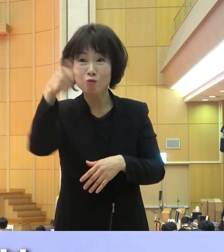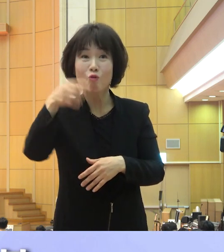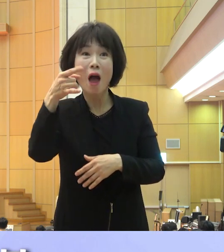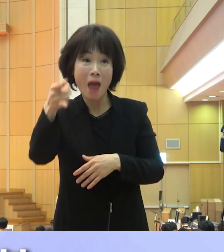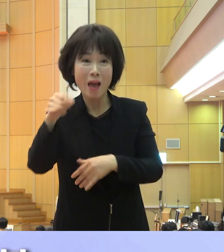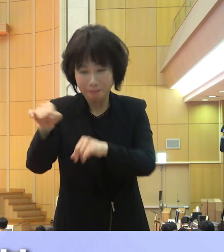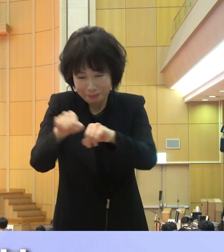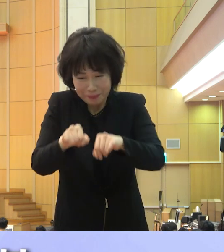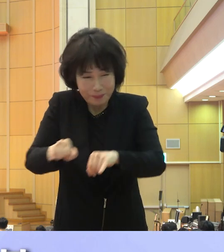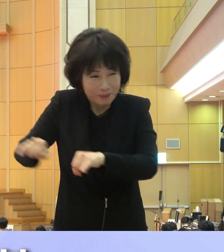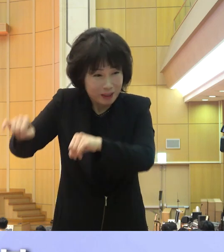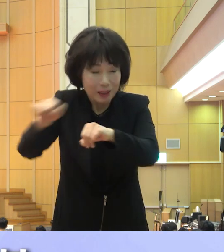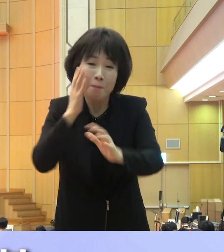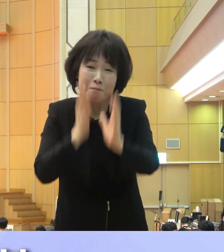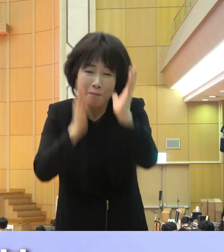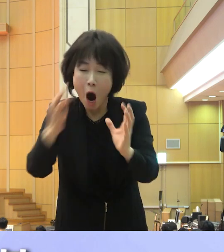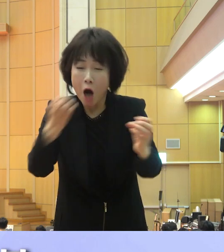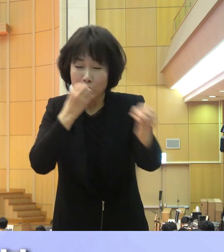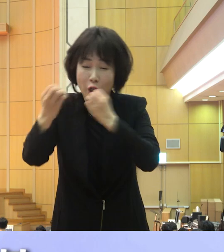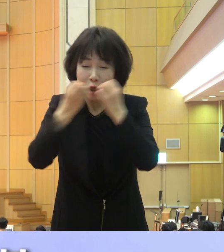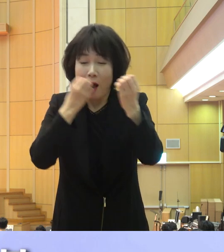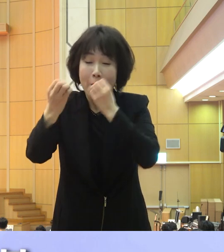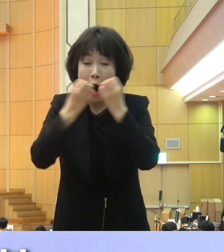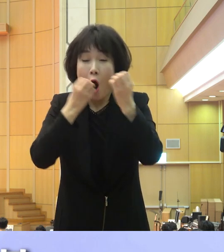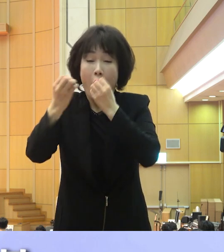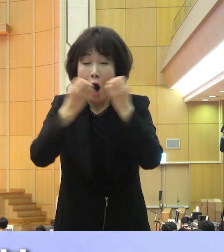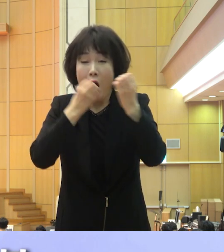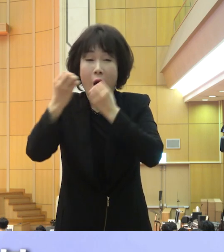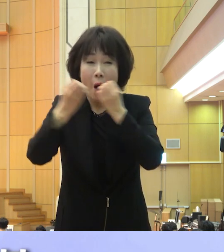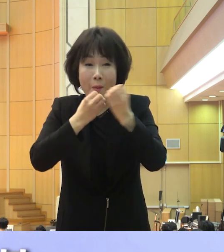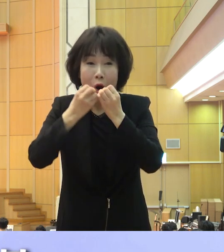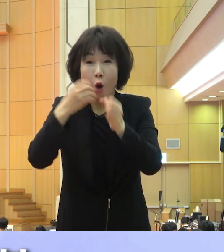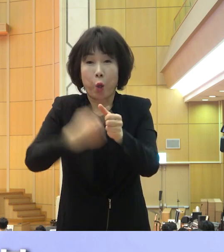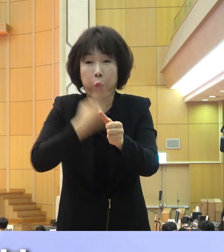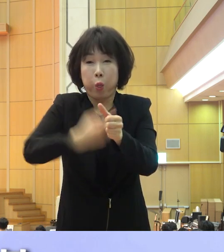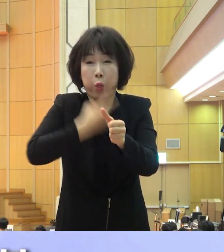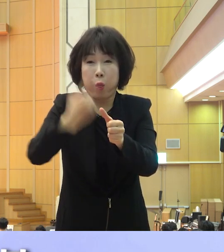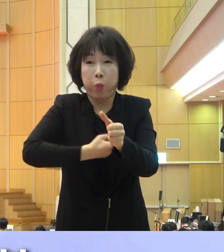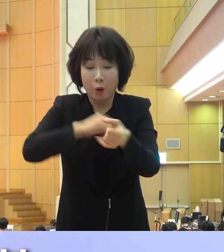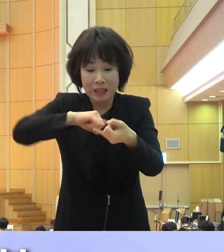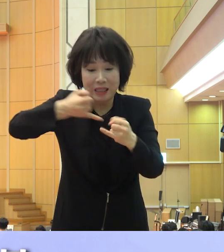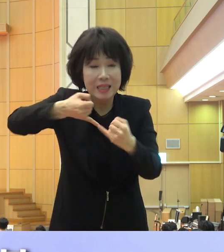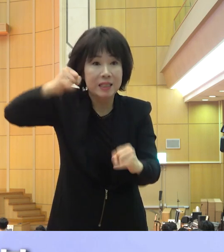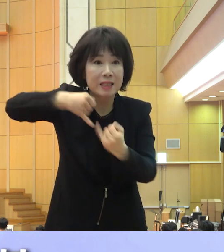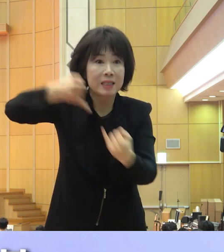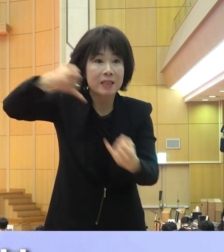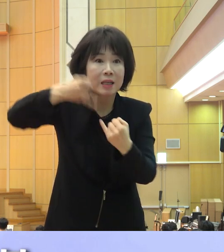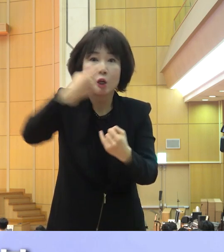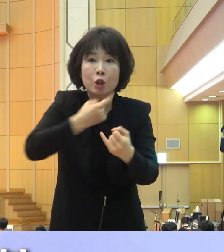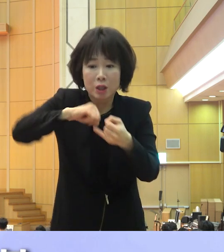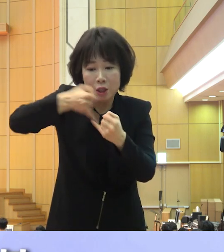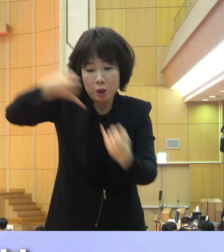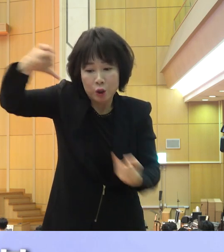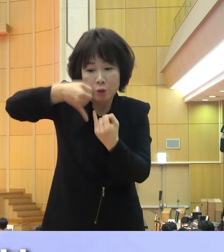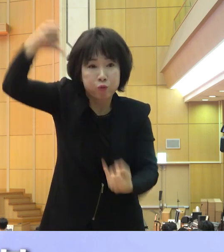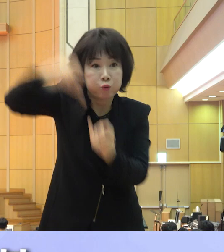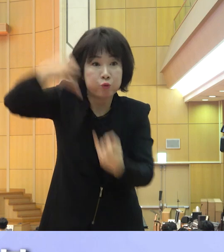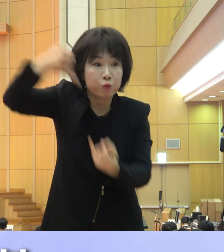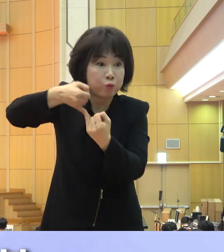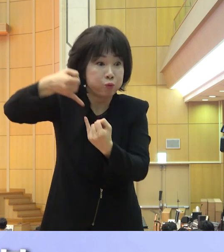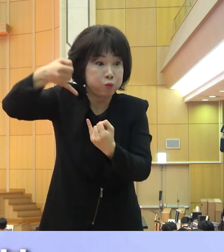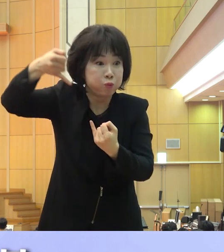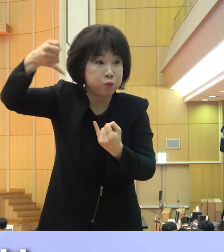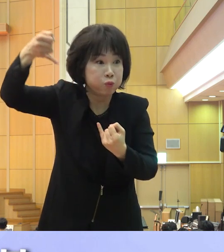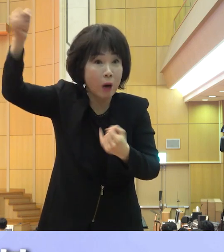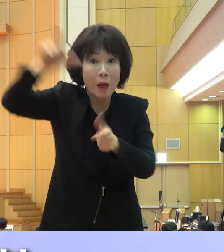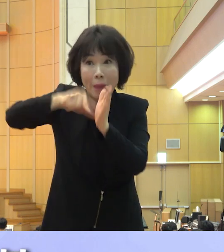뽕잎을 먹은 만큼 씨를 뽑아서 고치집을 짓고 거기서 생명을 보호하고 있다가 때가